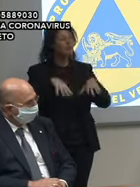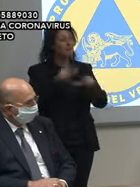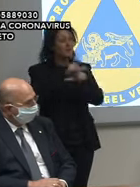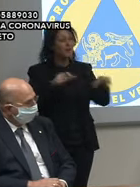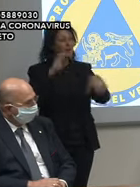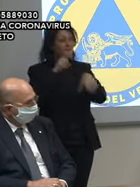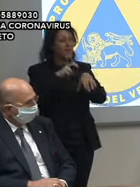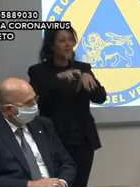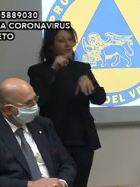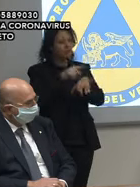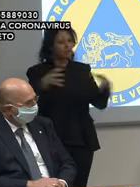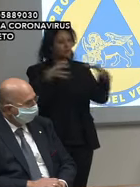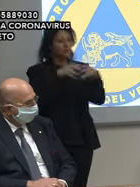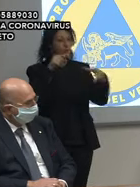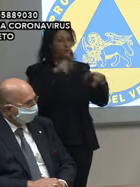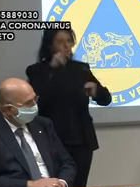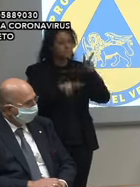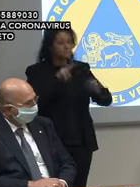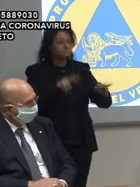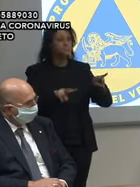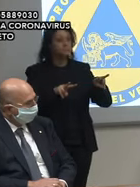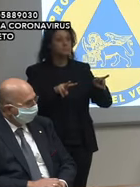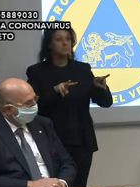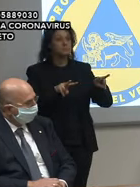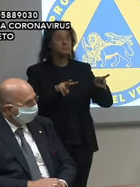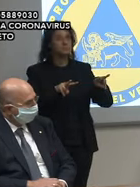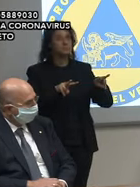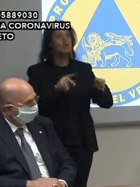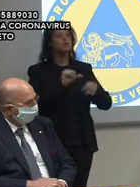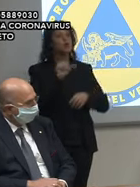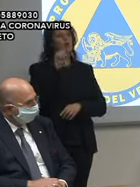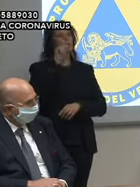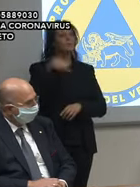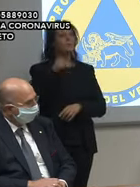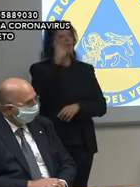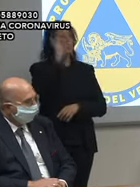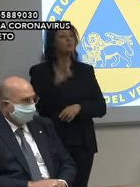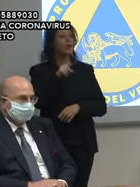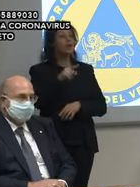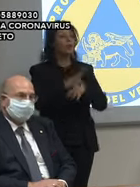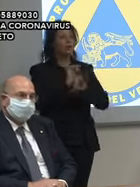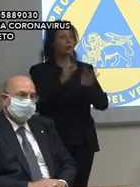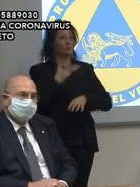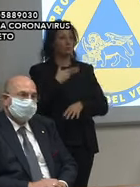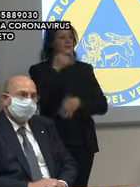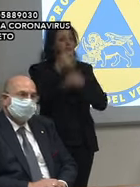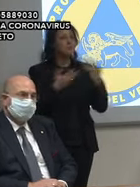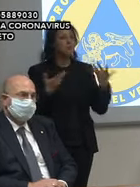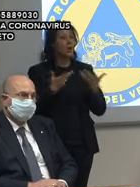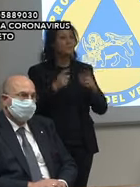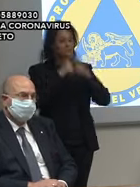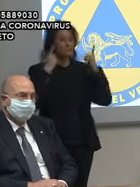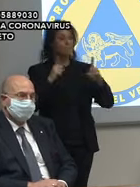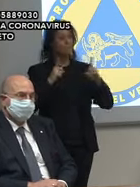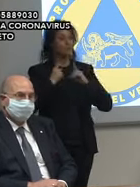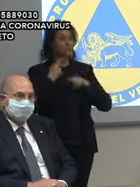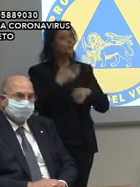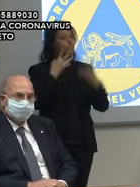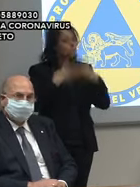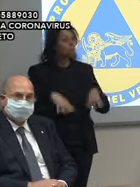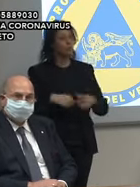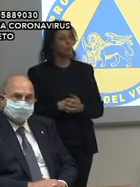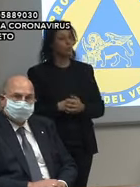testati in Veneto sono negativi, sono positivi, che vuol dire che hanno funzionato i dispositivi, ma loro erano al fronte,